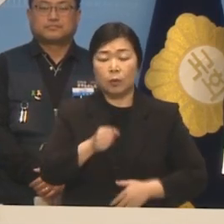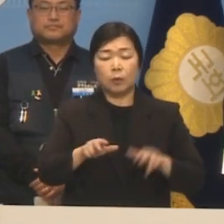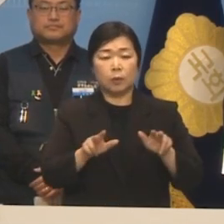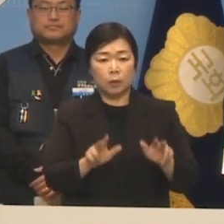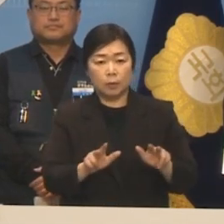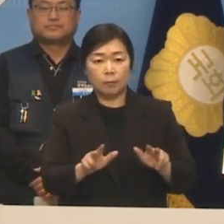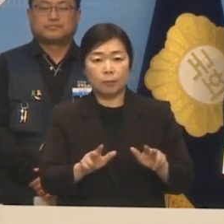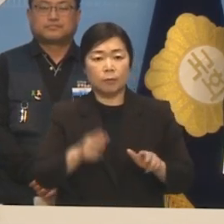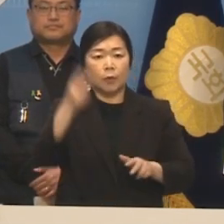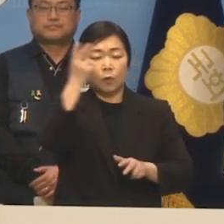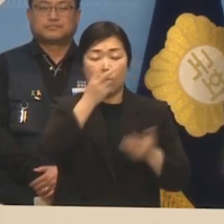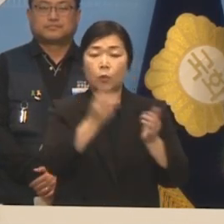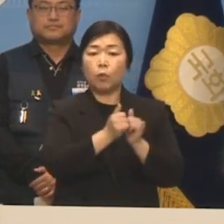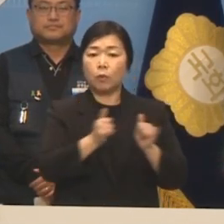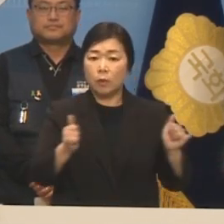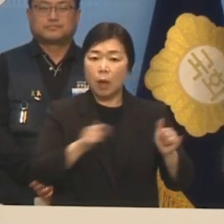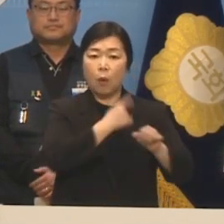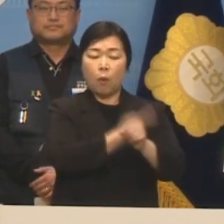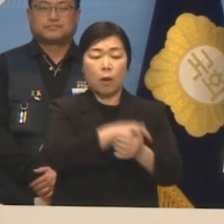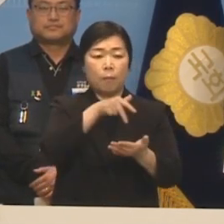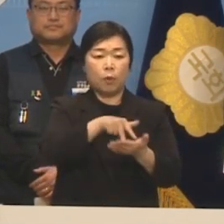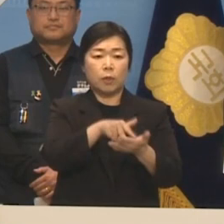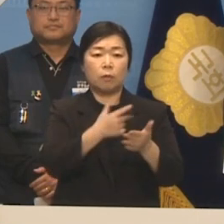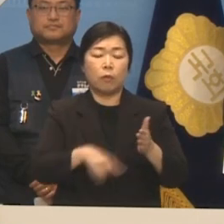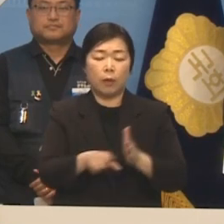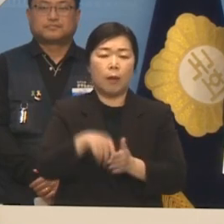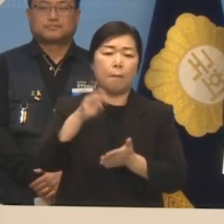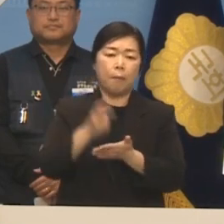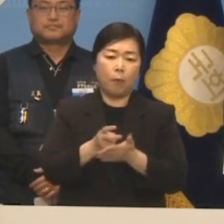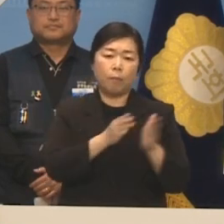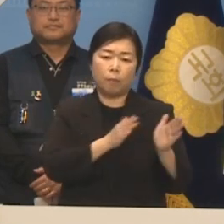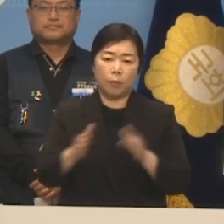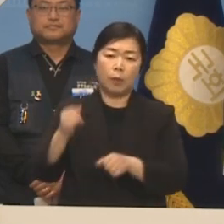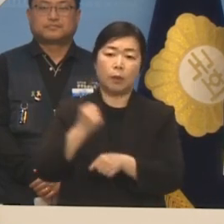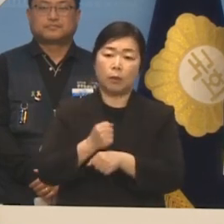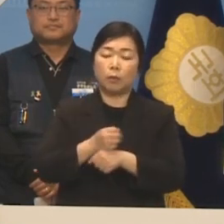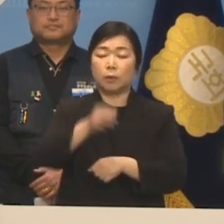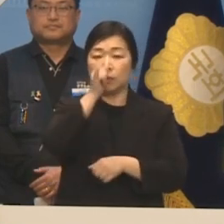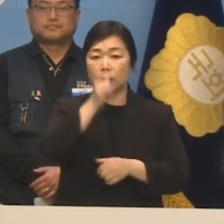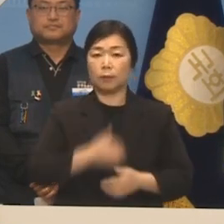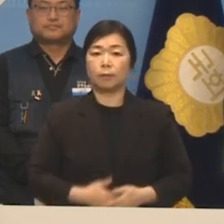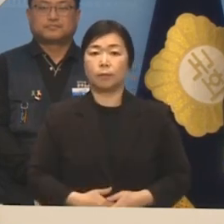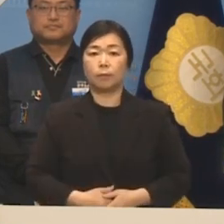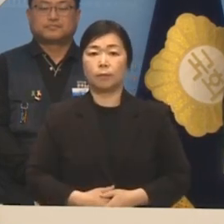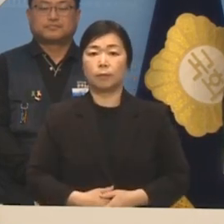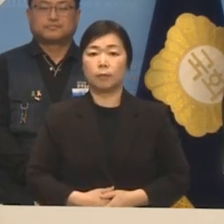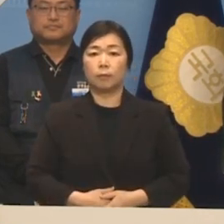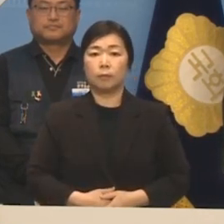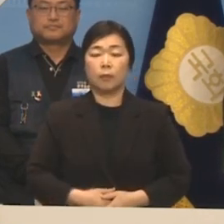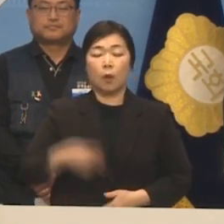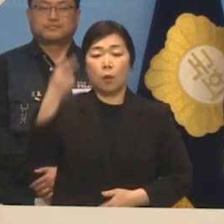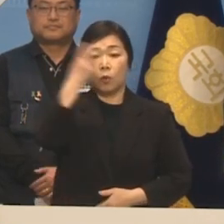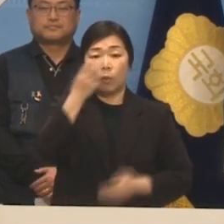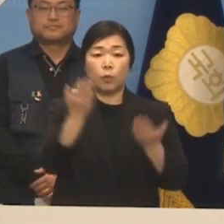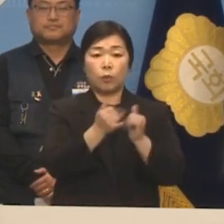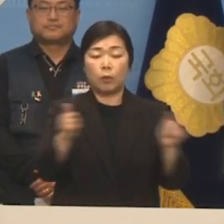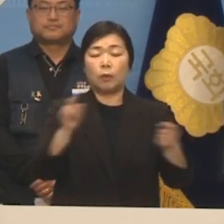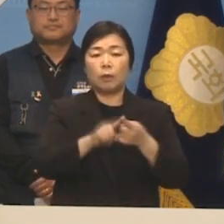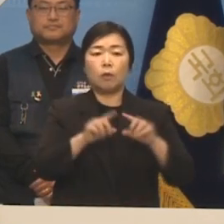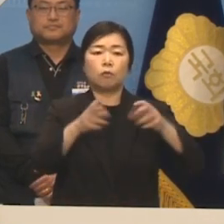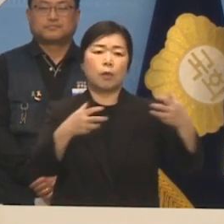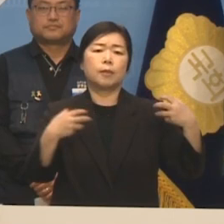현재 돌봄노동자 권리보장입법을 준비 중에 있습니다. 돌봄노동에 대한 국가